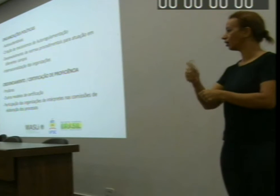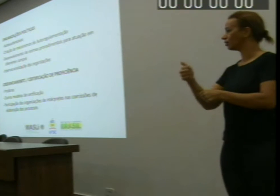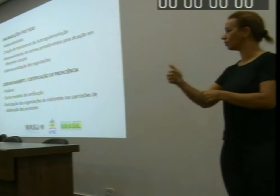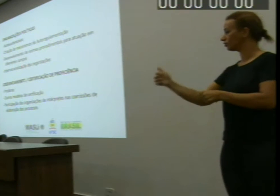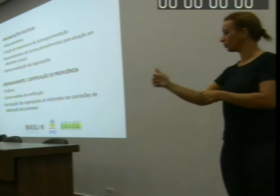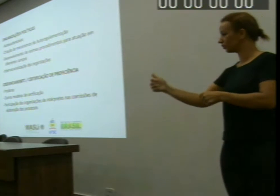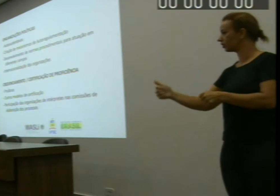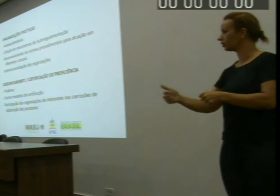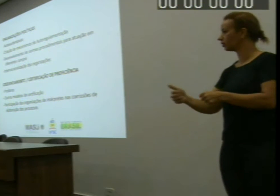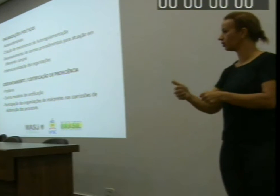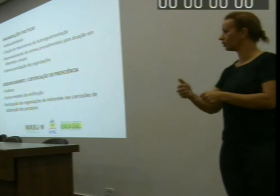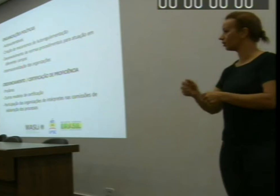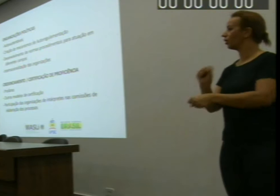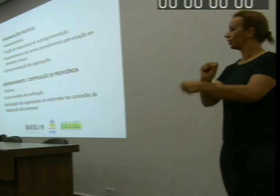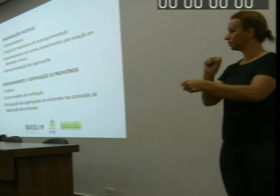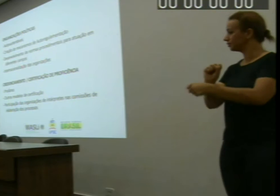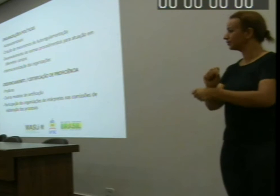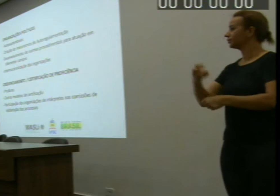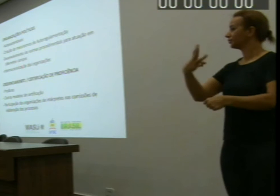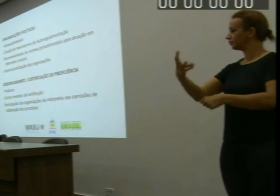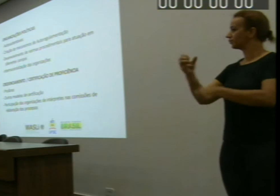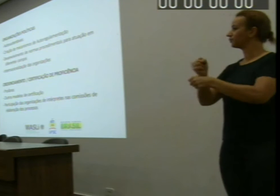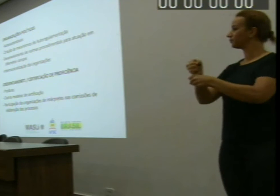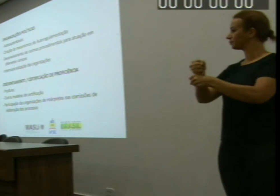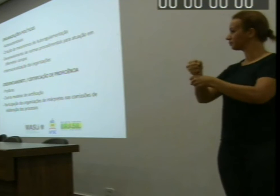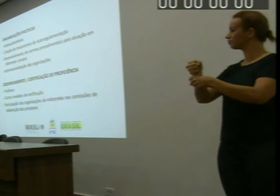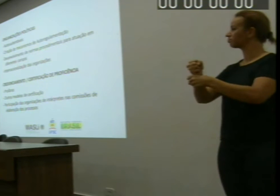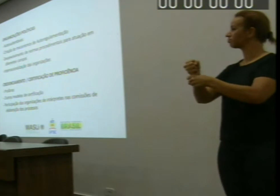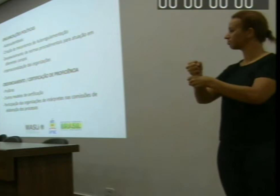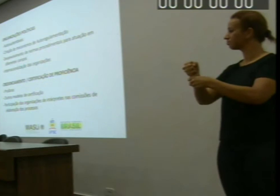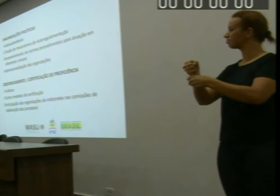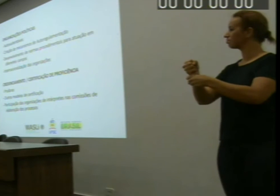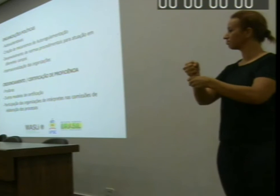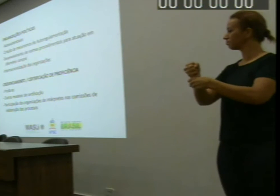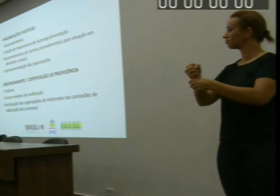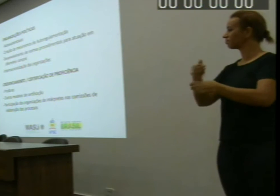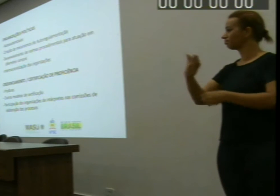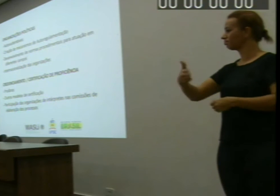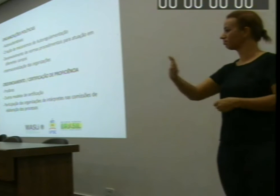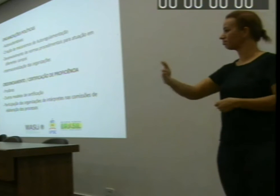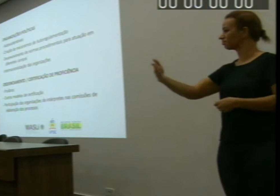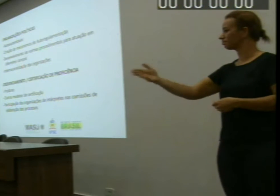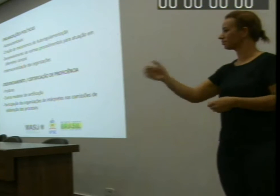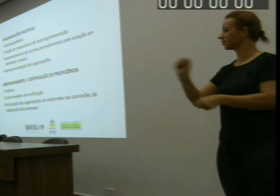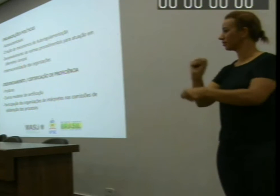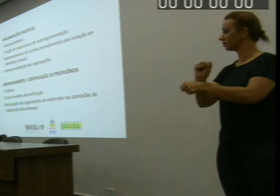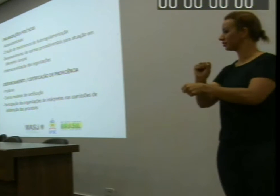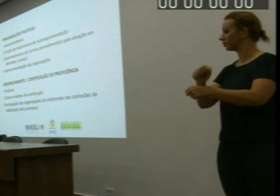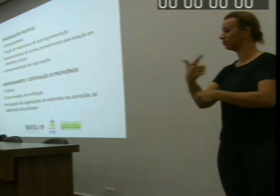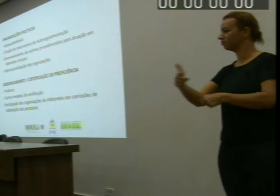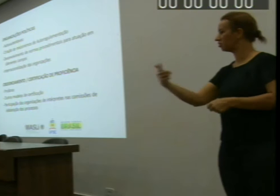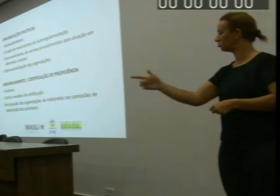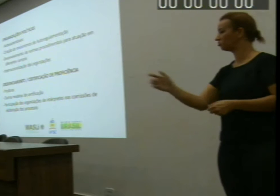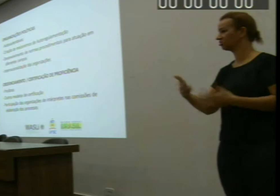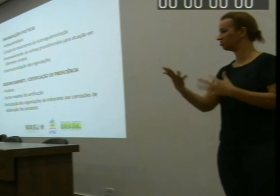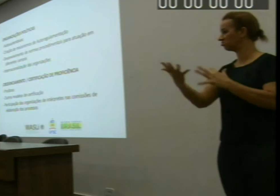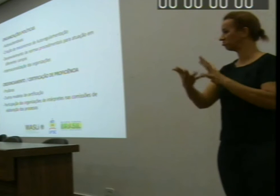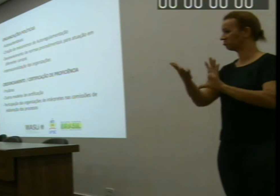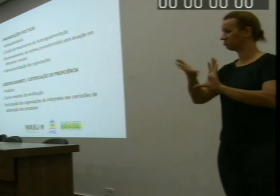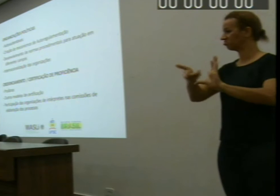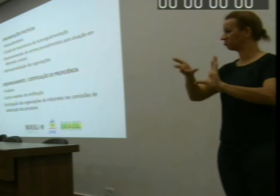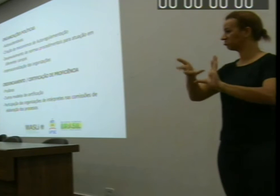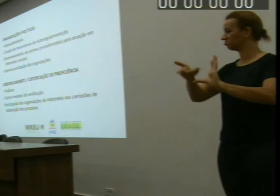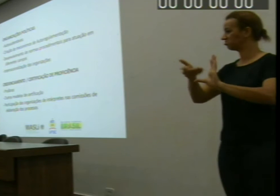dois 3 anos foram 3 anos foram 3 anos sem pró libras isso mas foram 3 anos sem pró libras